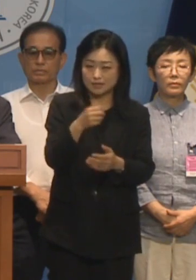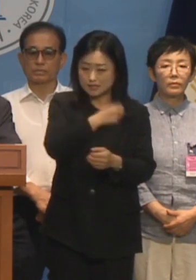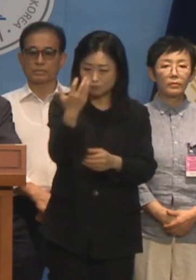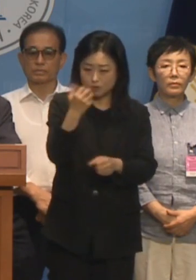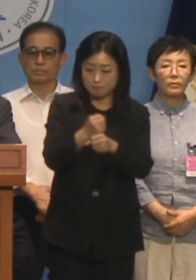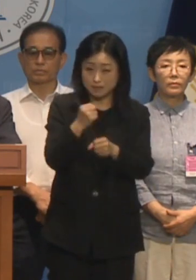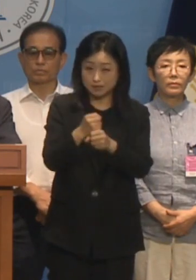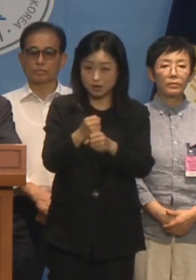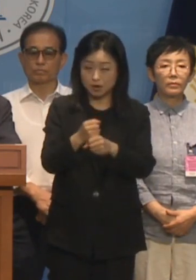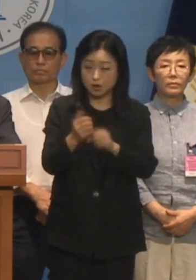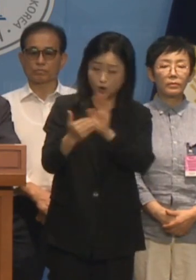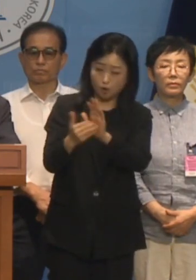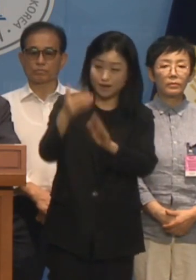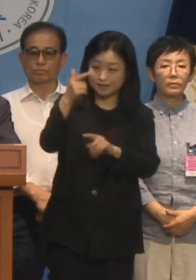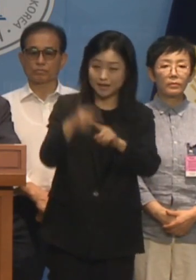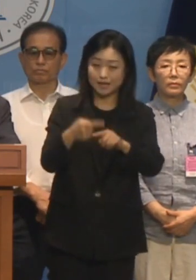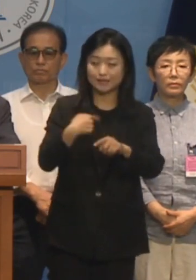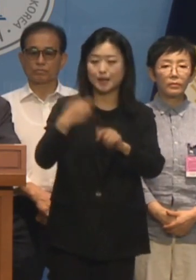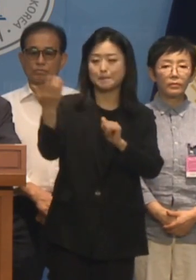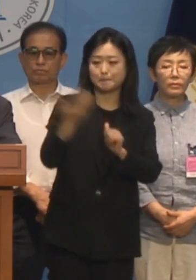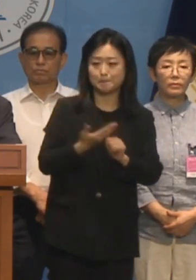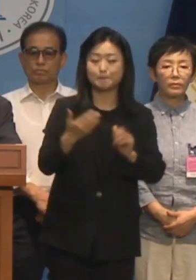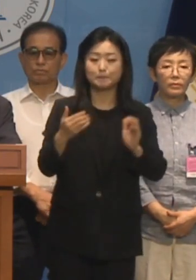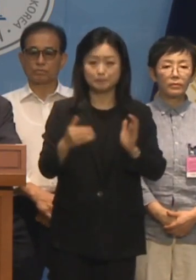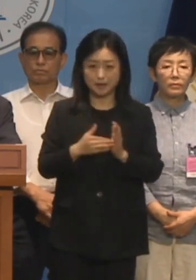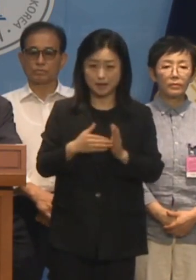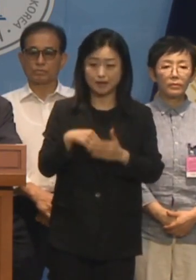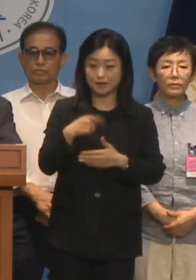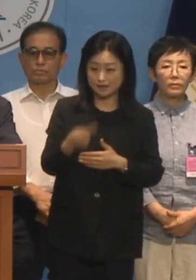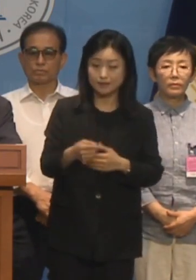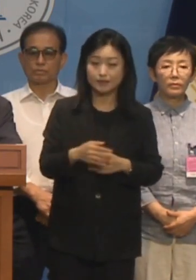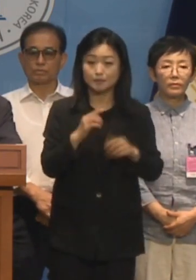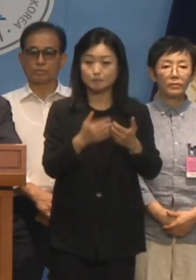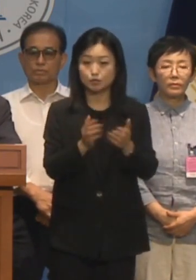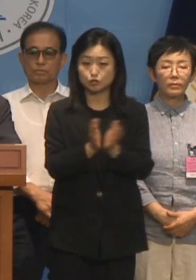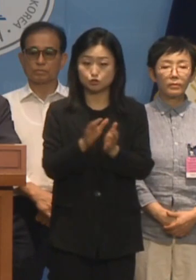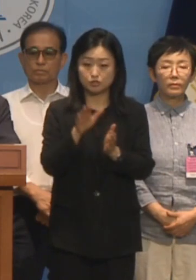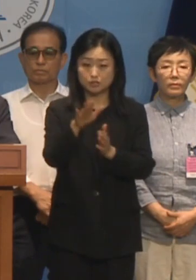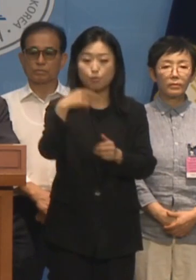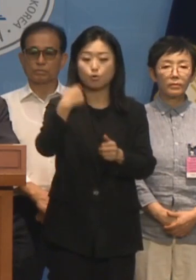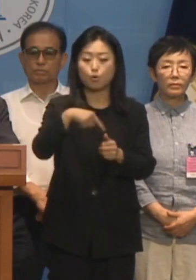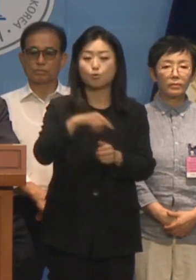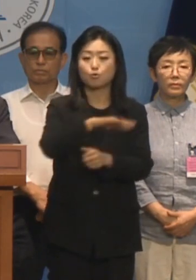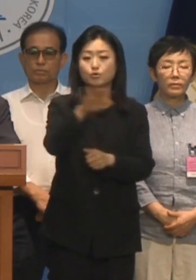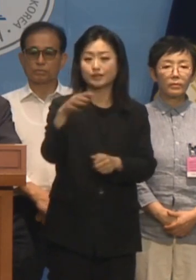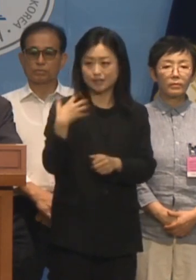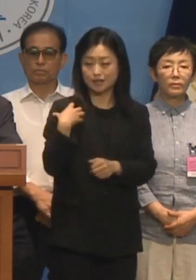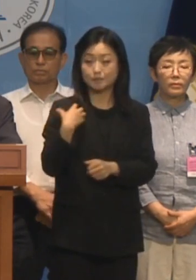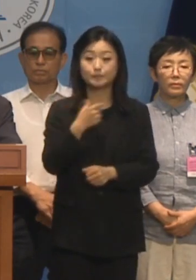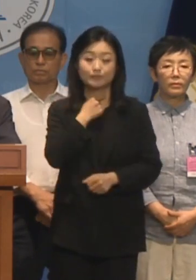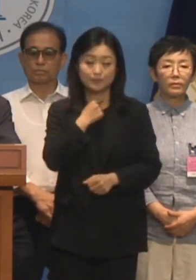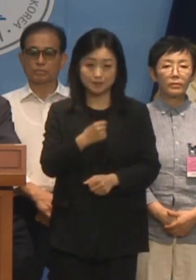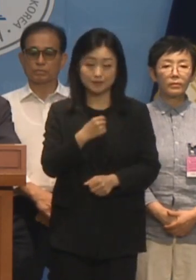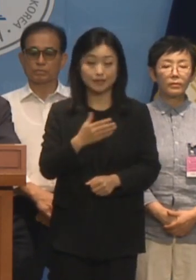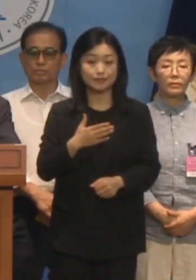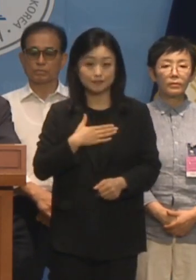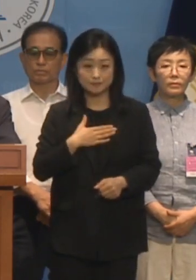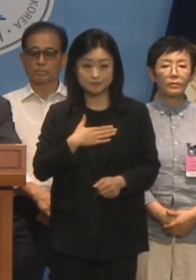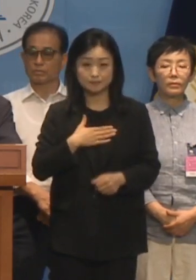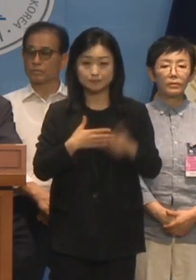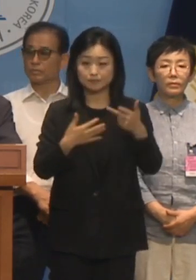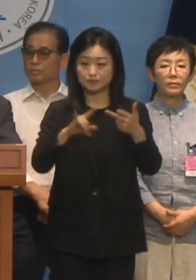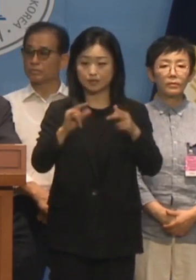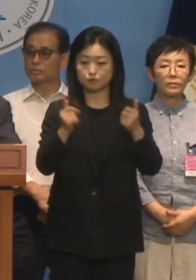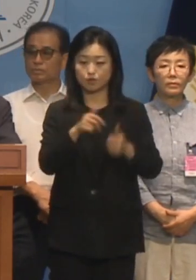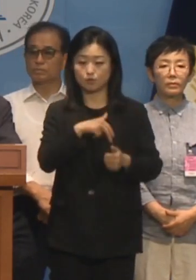강제 해직된 사람으로서 이제 민주진보 교육을 지키고자 합니다. 저는 17대